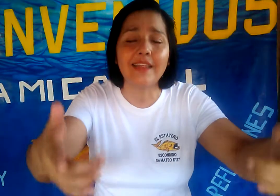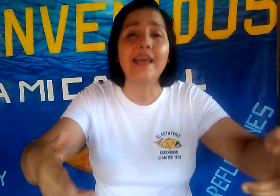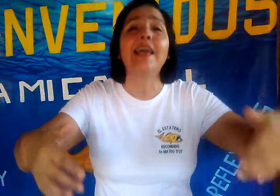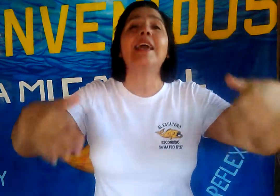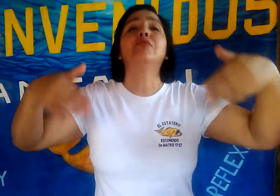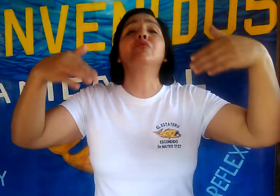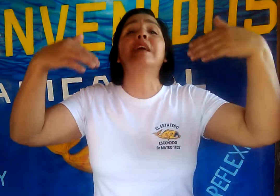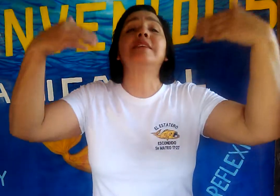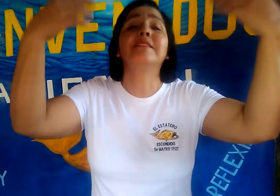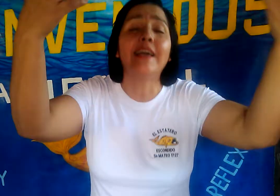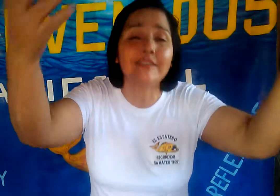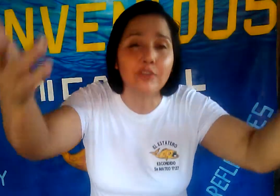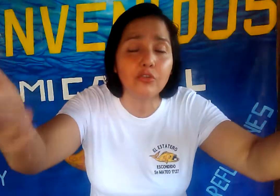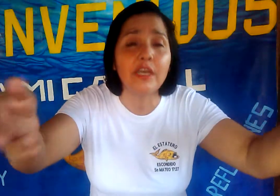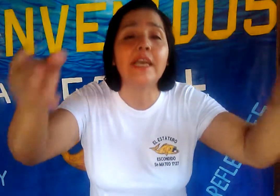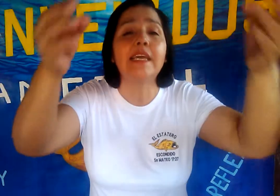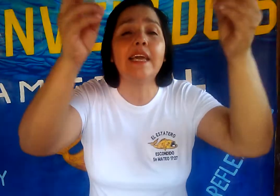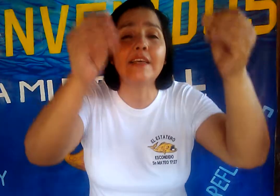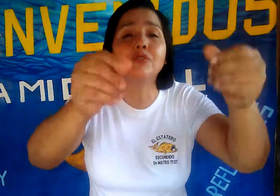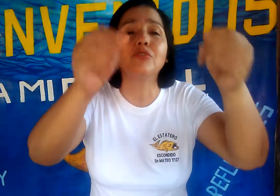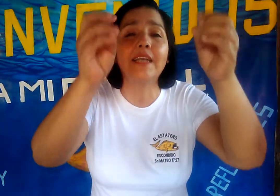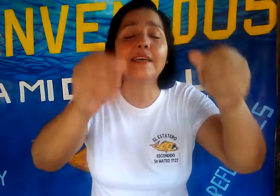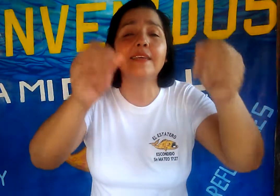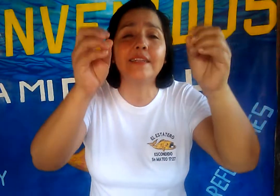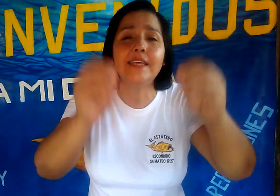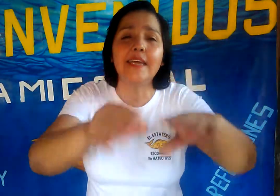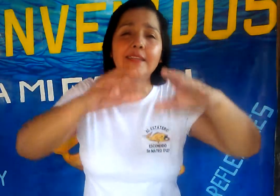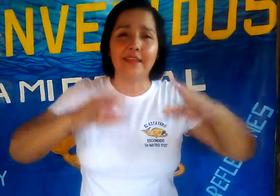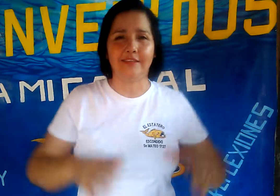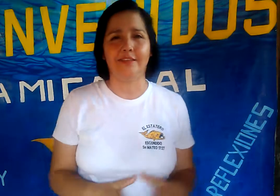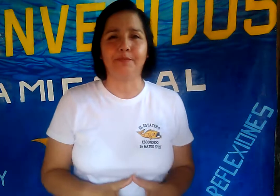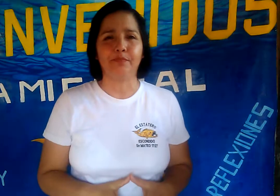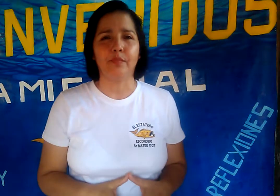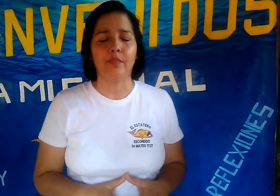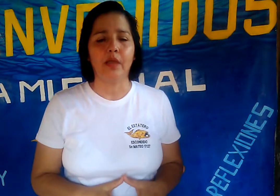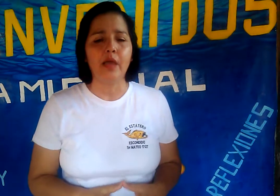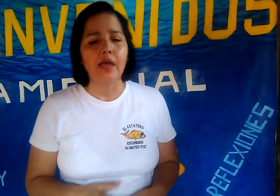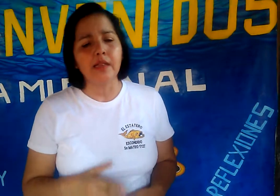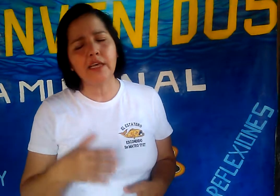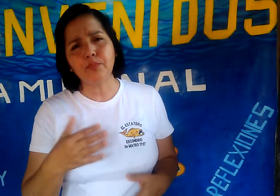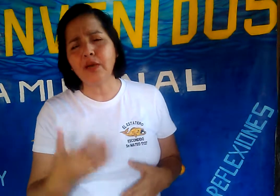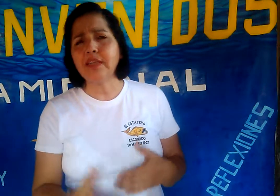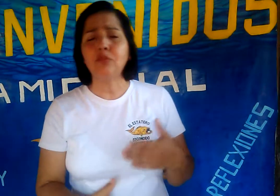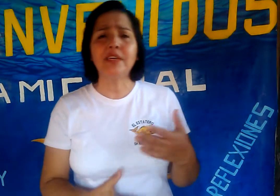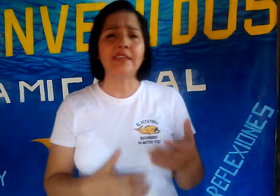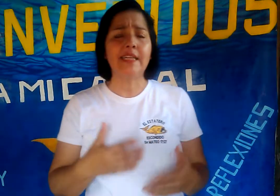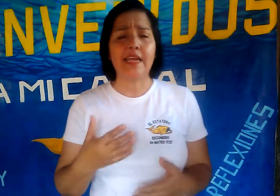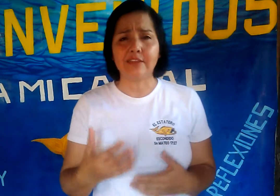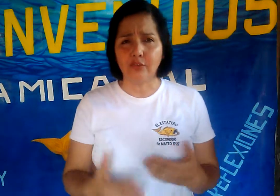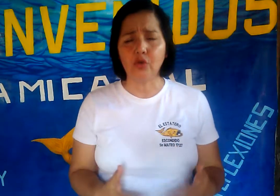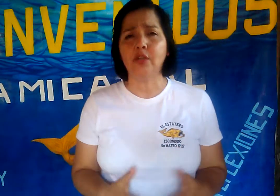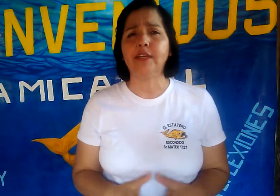en sus ancestros y en sus descendientes después de muchas generaciones